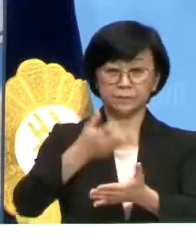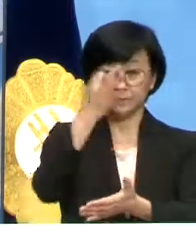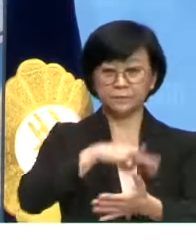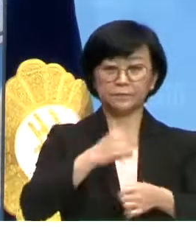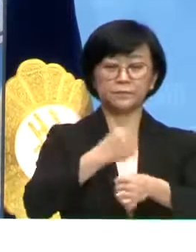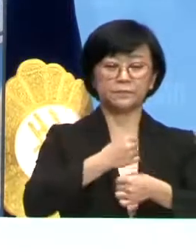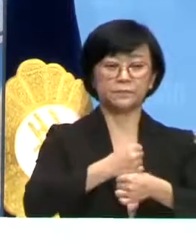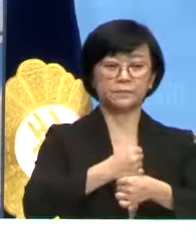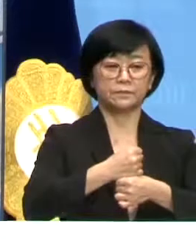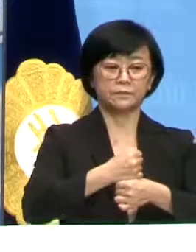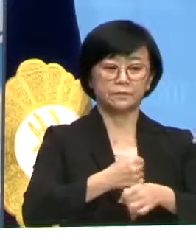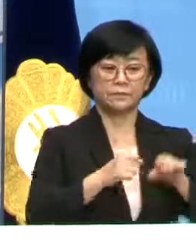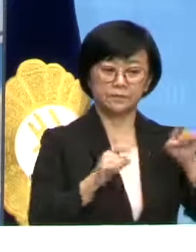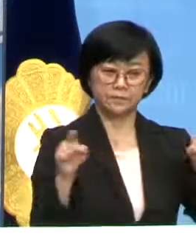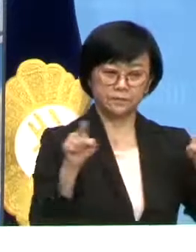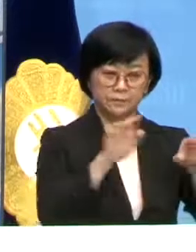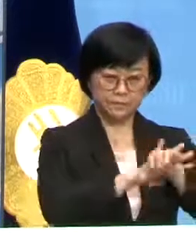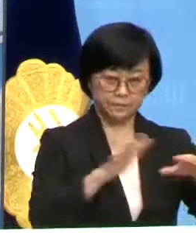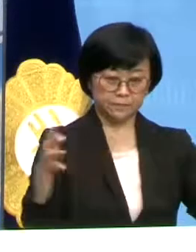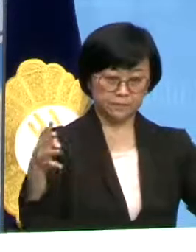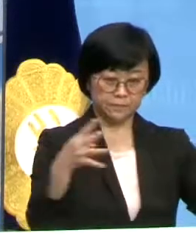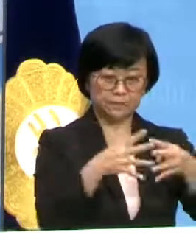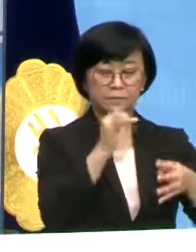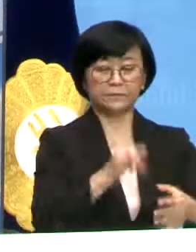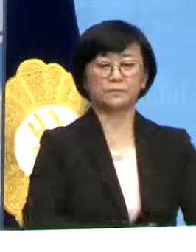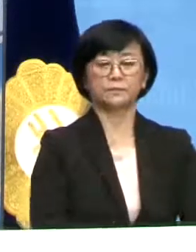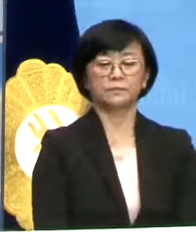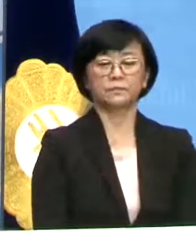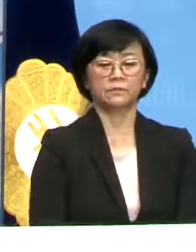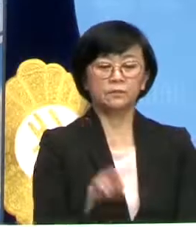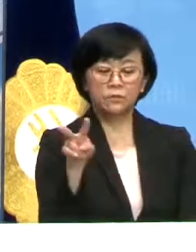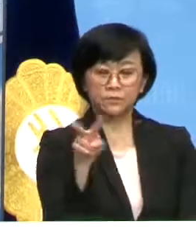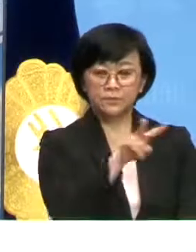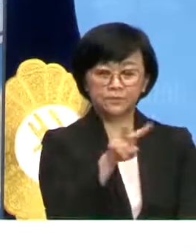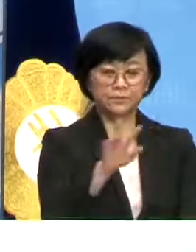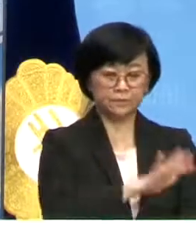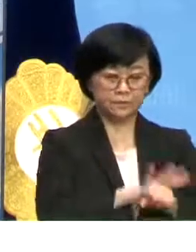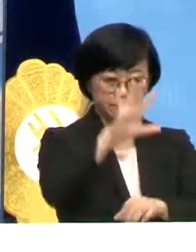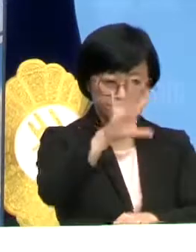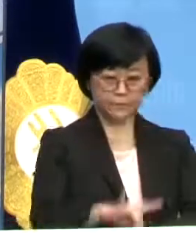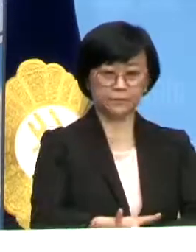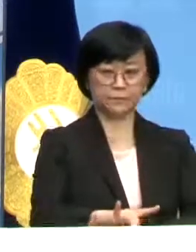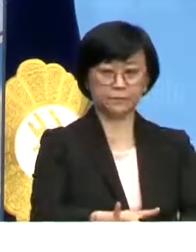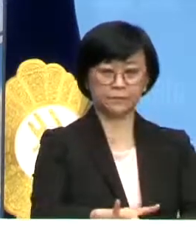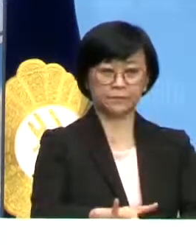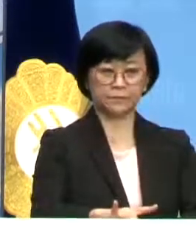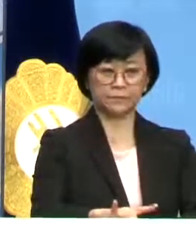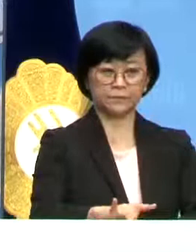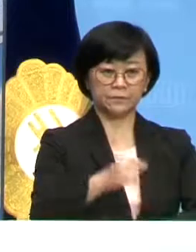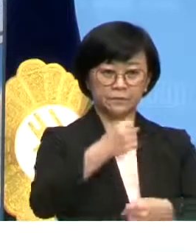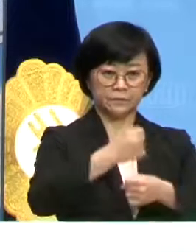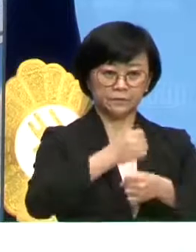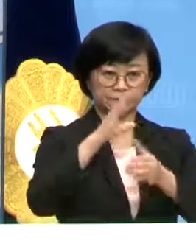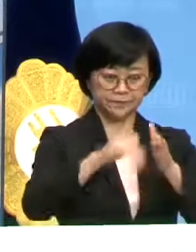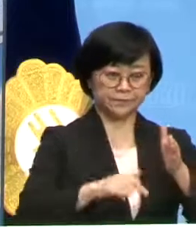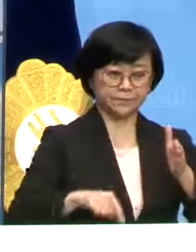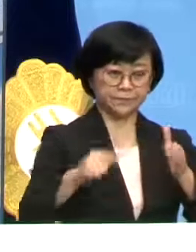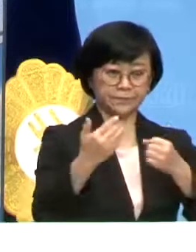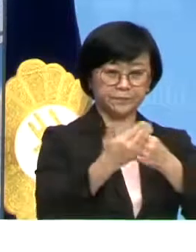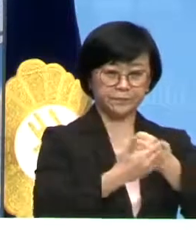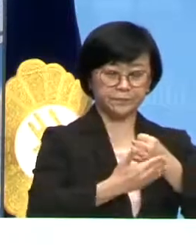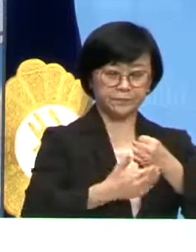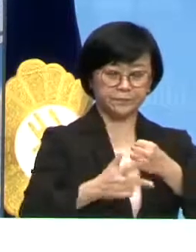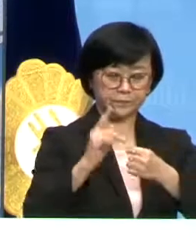급여 항목들을 잘 잡아주고 있는 거죠 두 항목이 잘 조화롭게 조화를 이룰 때 제 우리